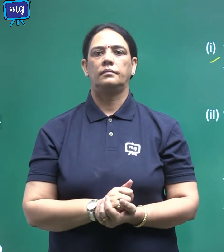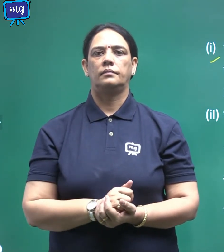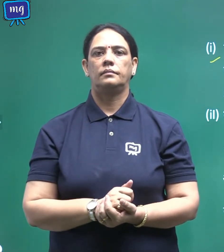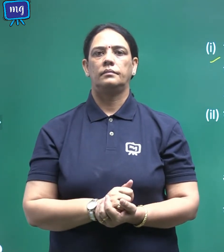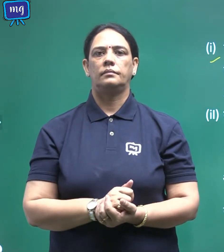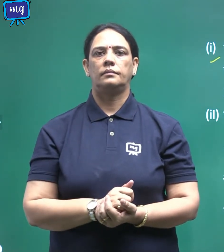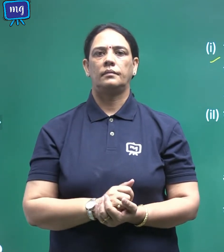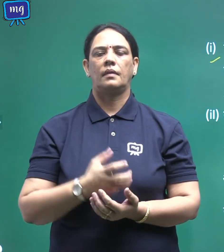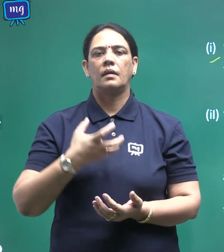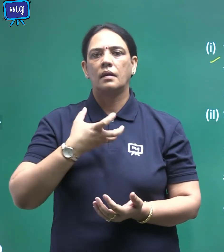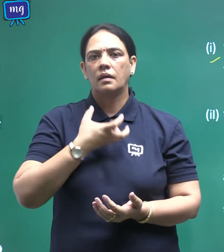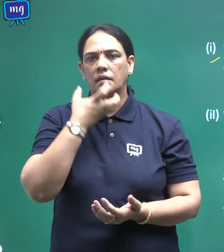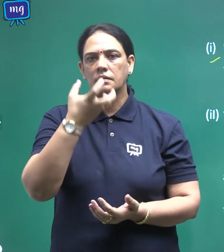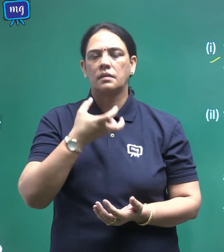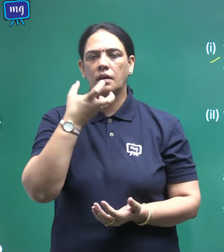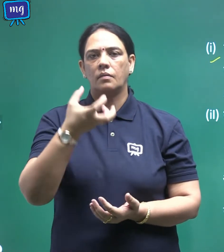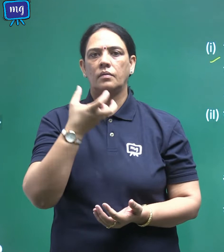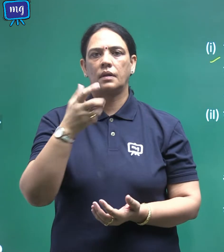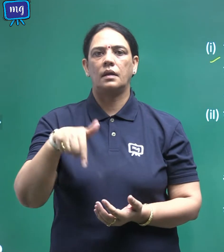सेबों की